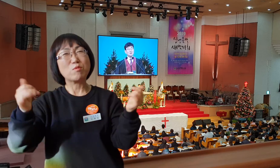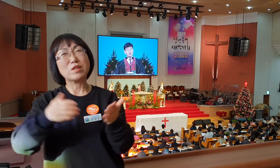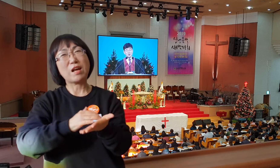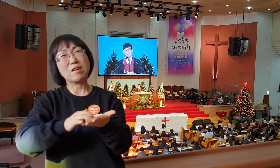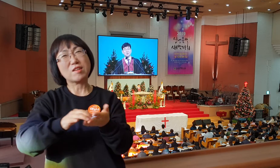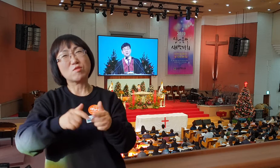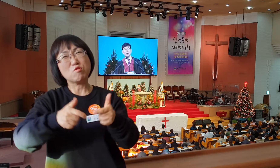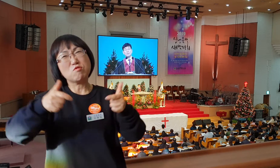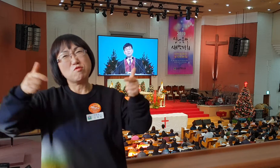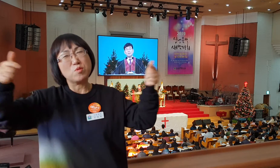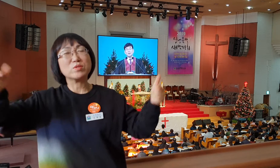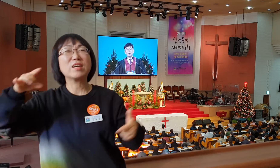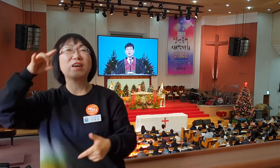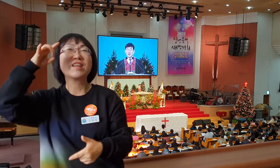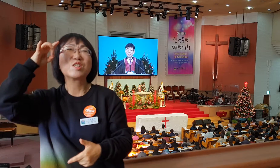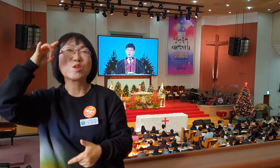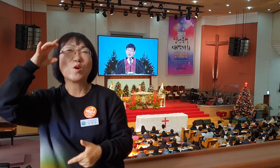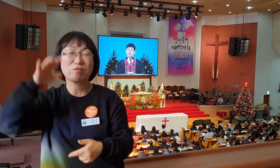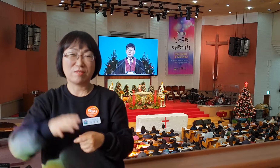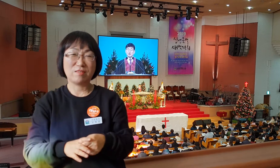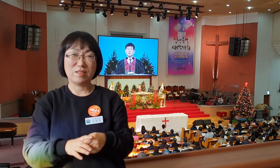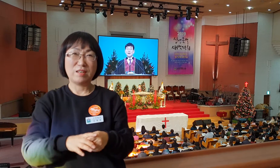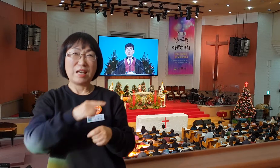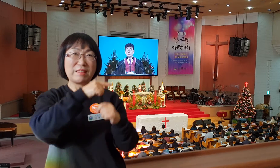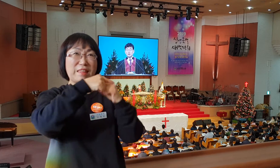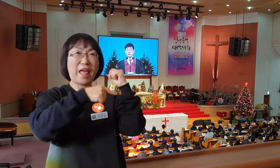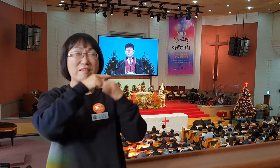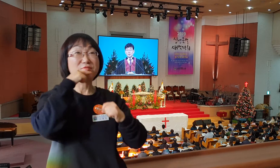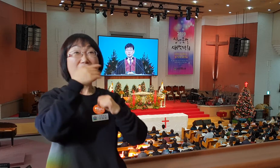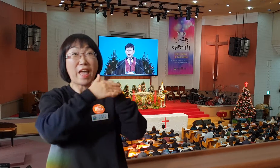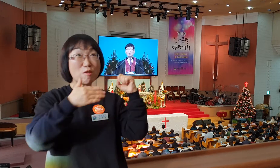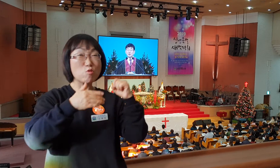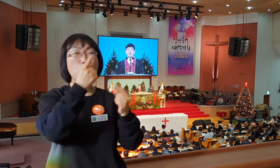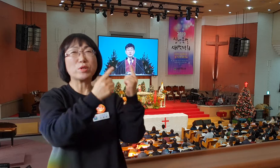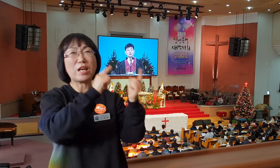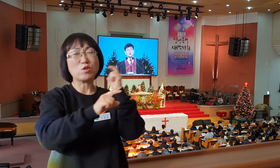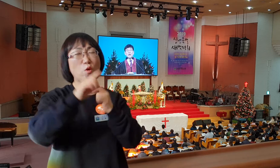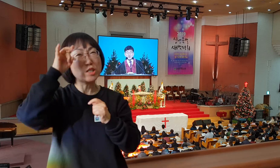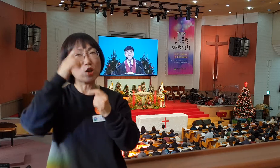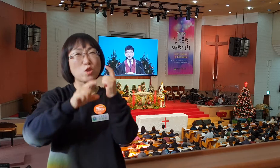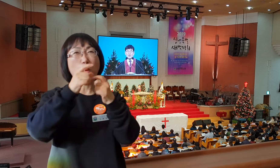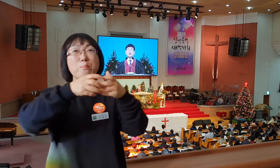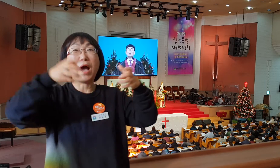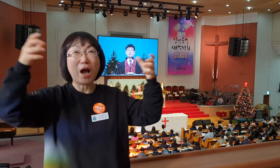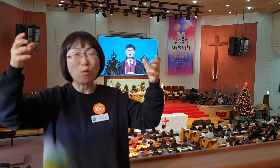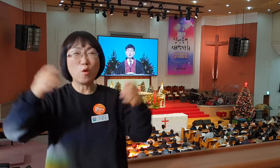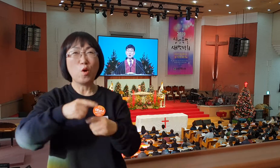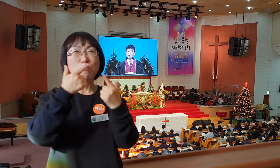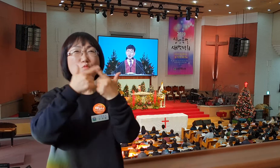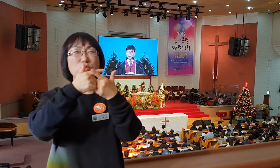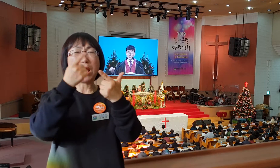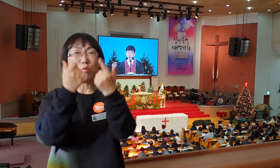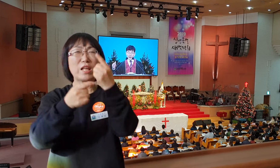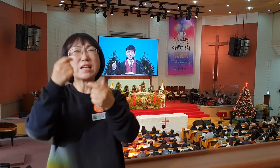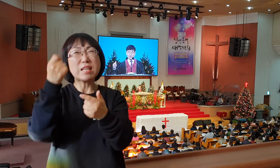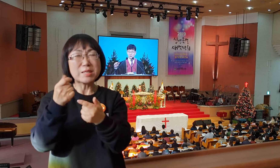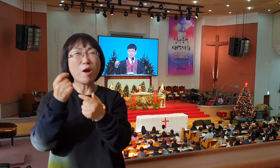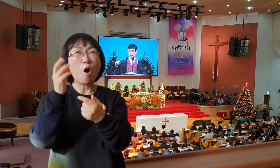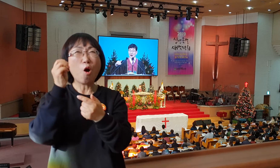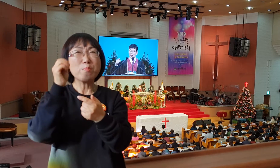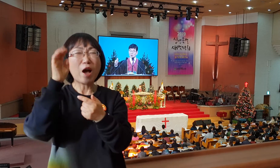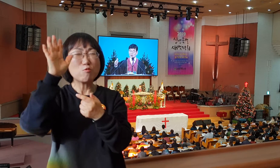곳이 인천입니다. 대구보다는 인구가 더 많아졌고요. 부산보다 인구는 작지만 사람들 말로 얼마, 몇 년